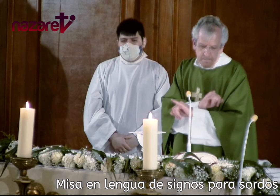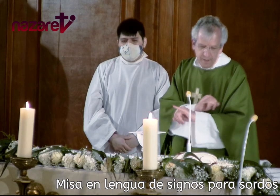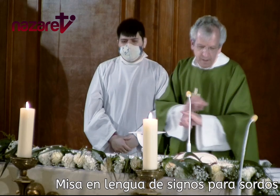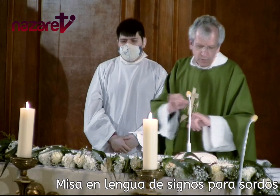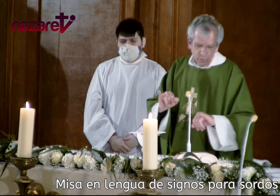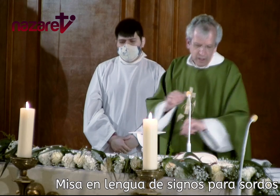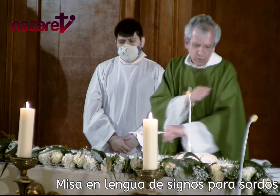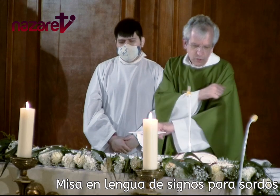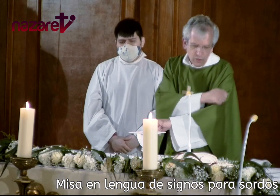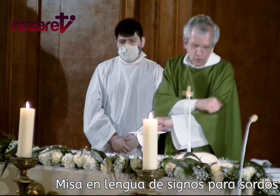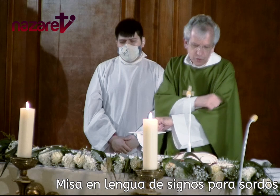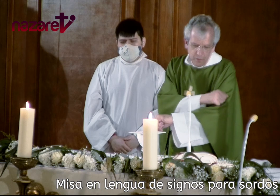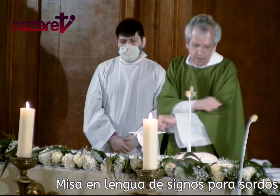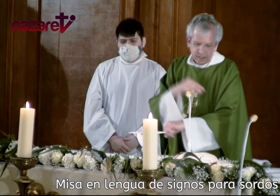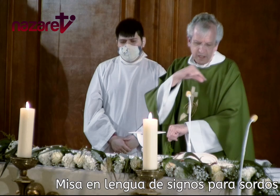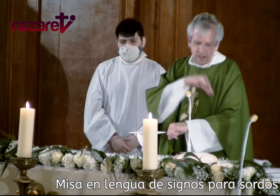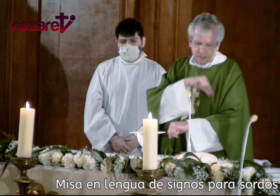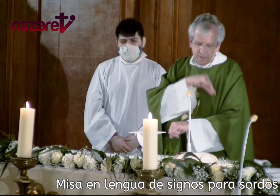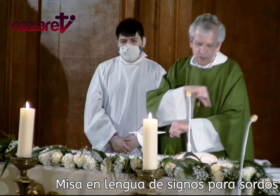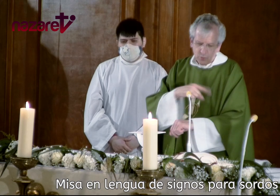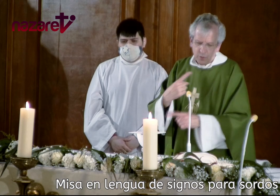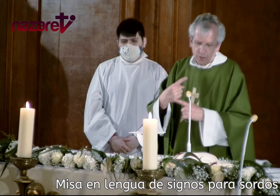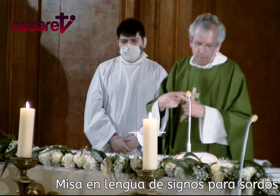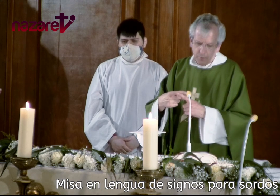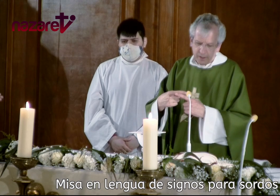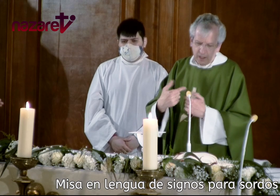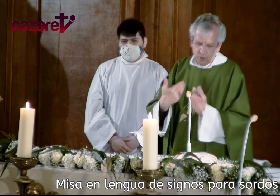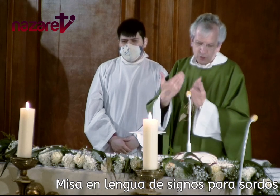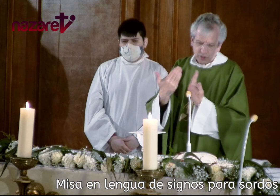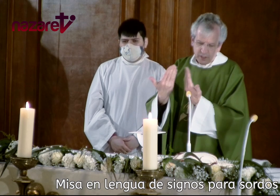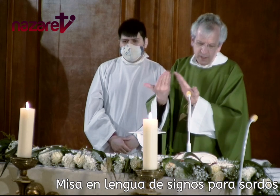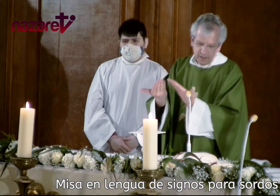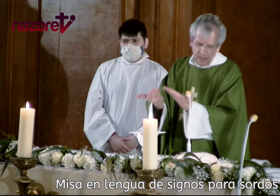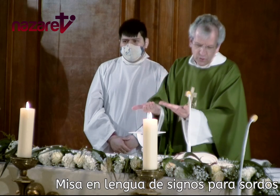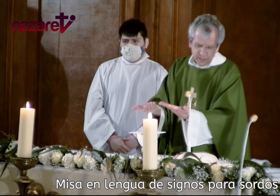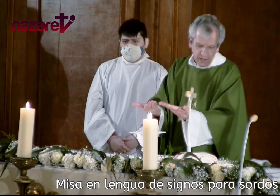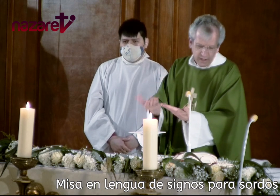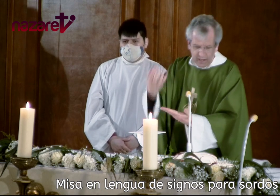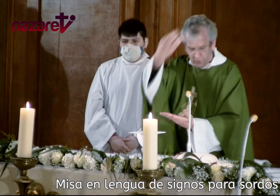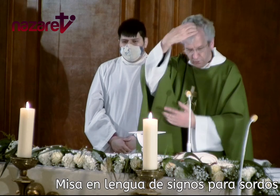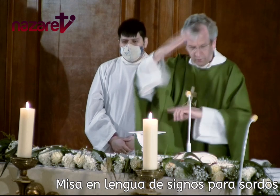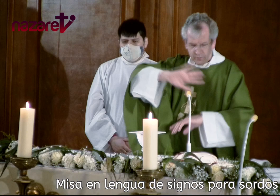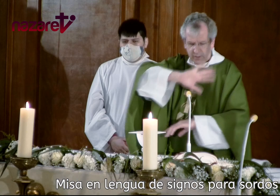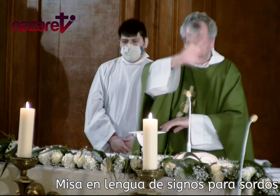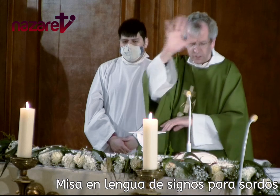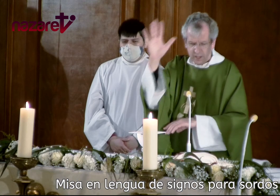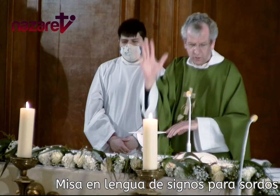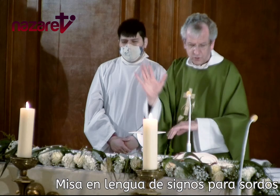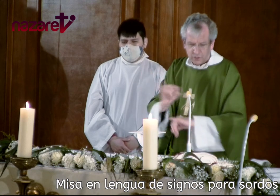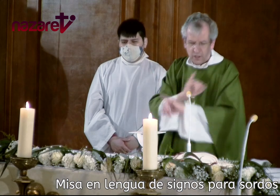bienaventurados los pobres en el espíritu porque ellos de ellos es el reino de los cielos